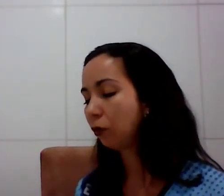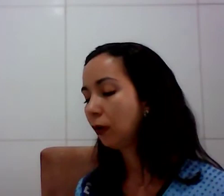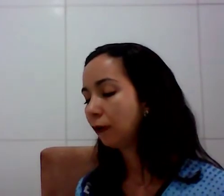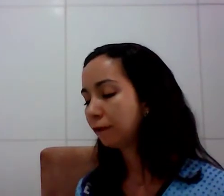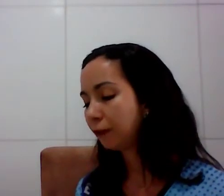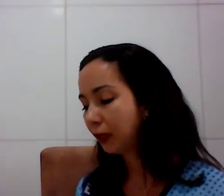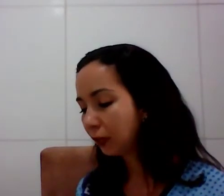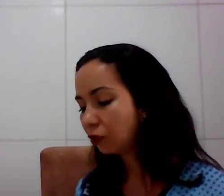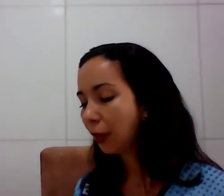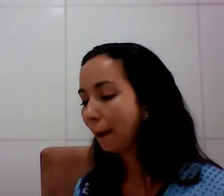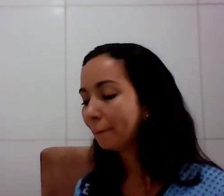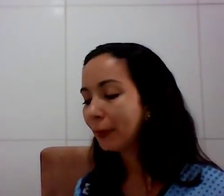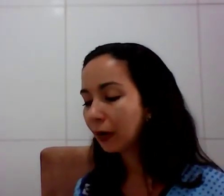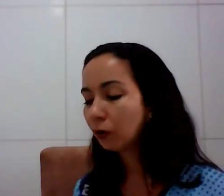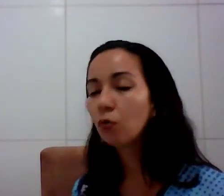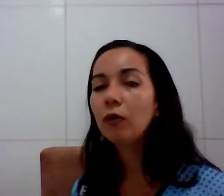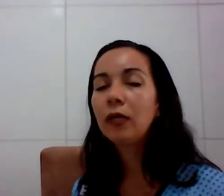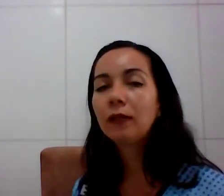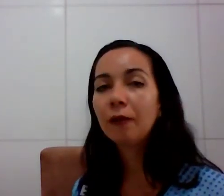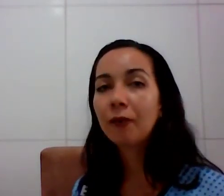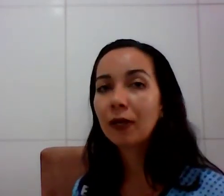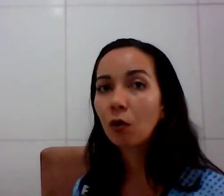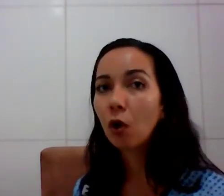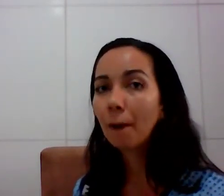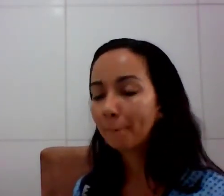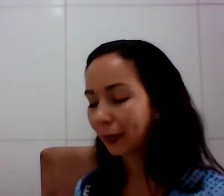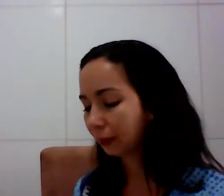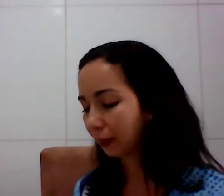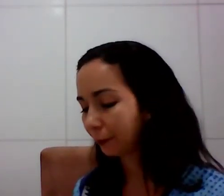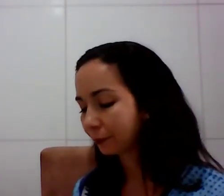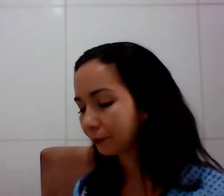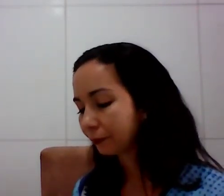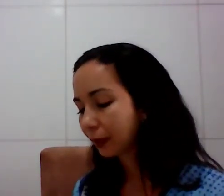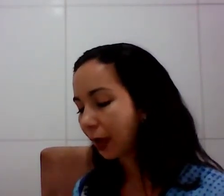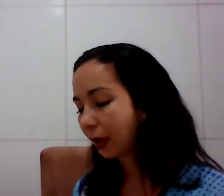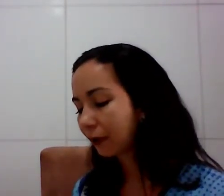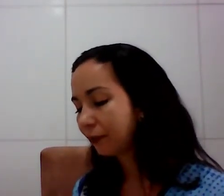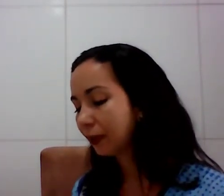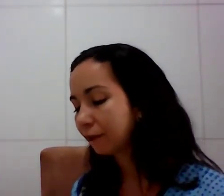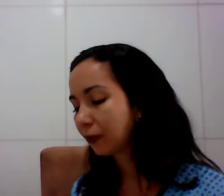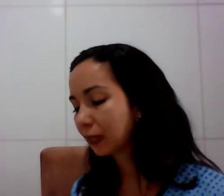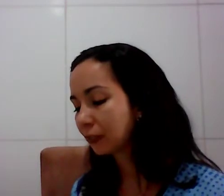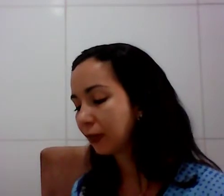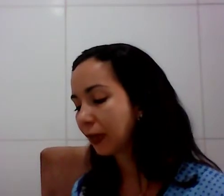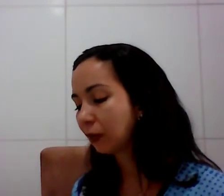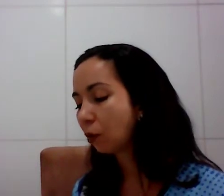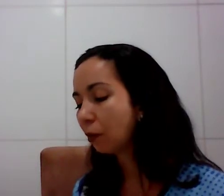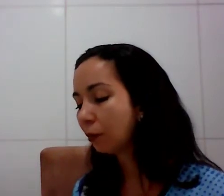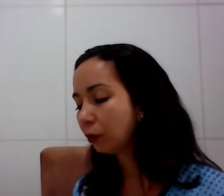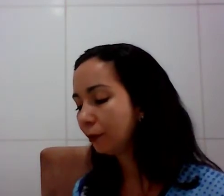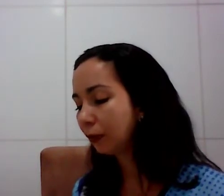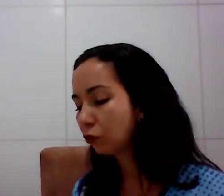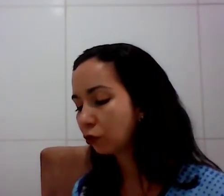amarelo, verde, branco e também na cor preta. A caverna foi classificada como Monumento